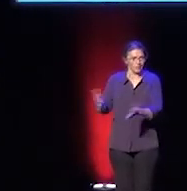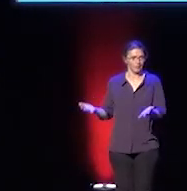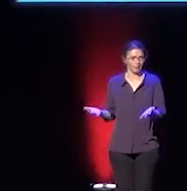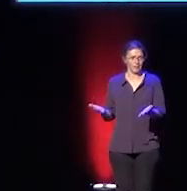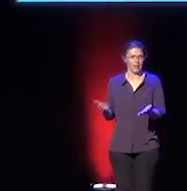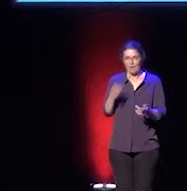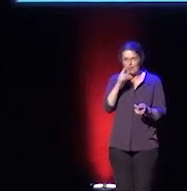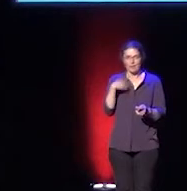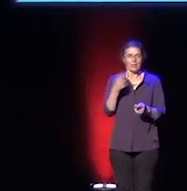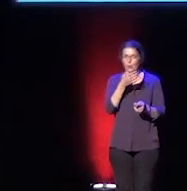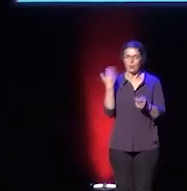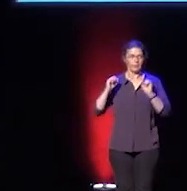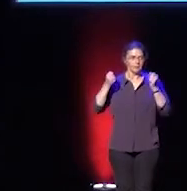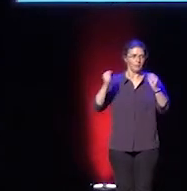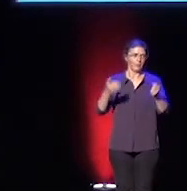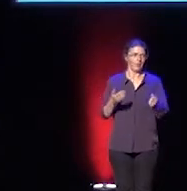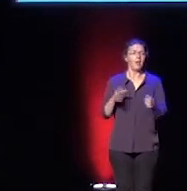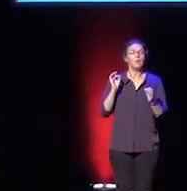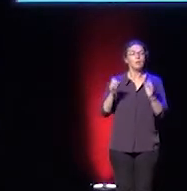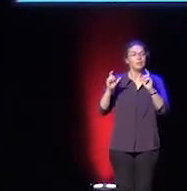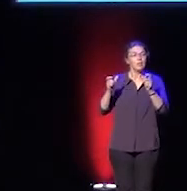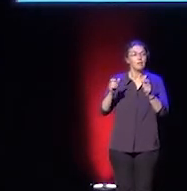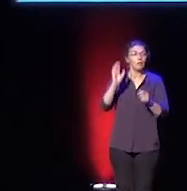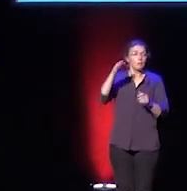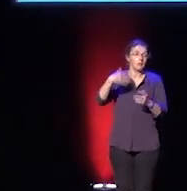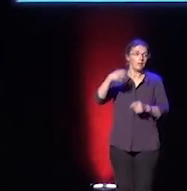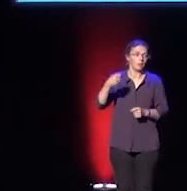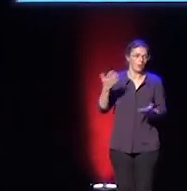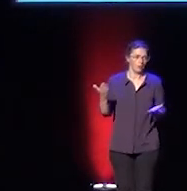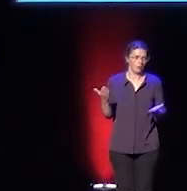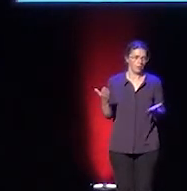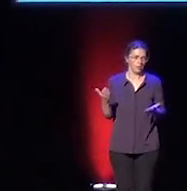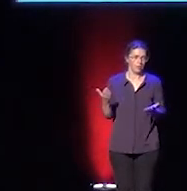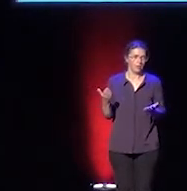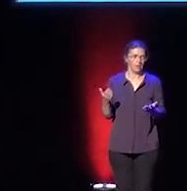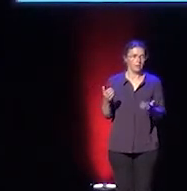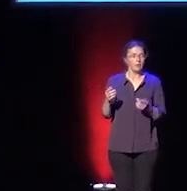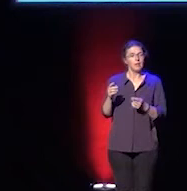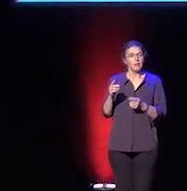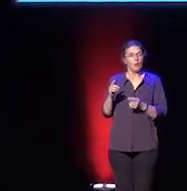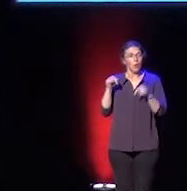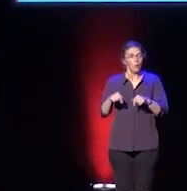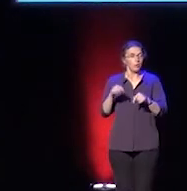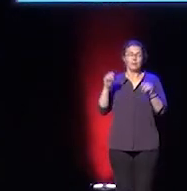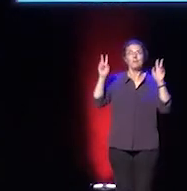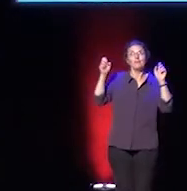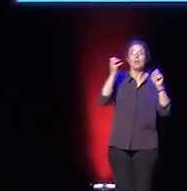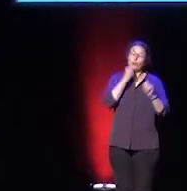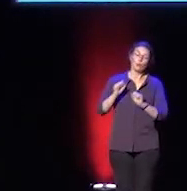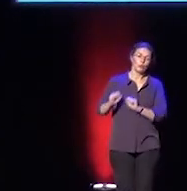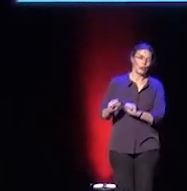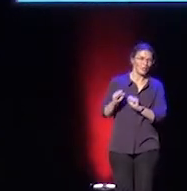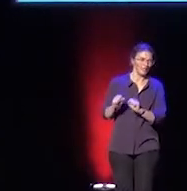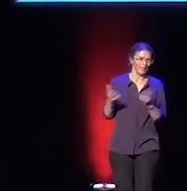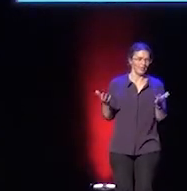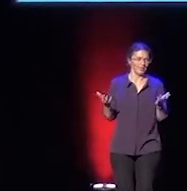Und darüber müssen wir uns im Klaren sein. Und für die Gesellschaft wird es später teuer. Für die, die man angeblich heute schützen möchte. Denn die kommen selber